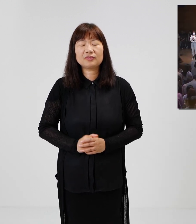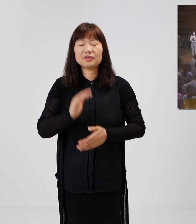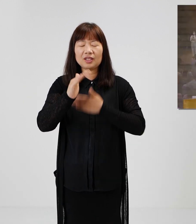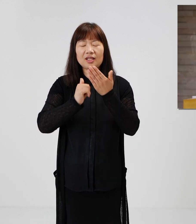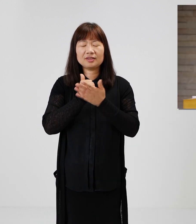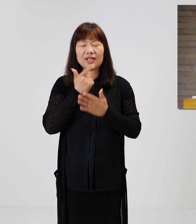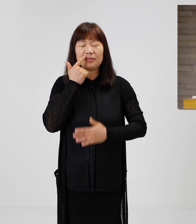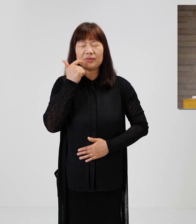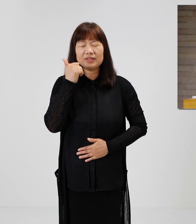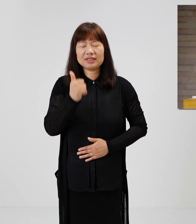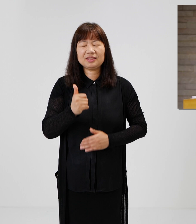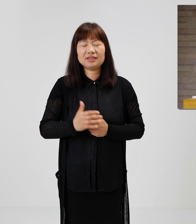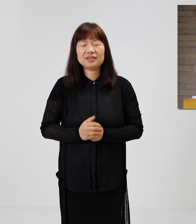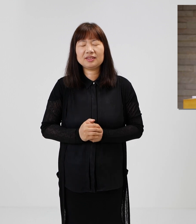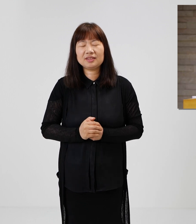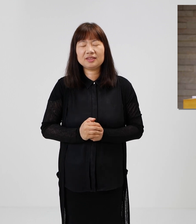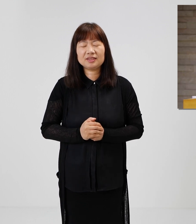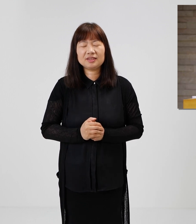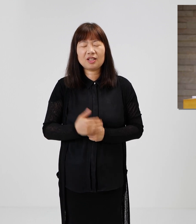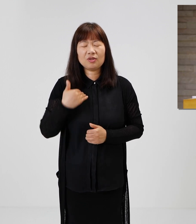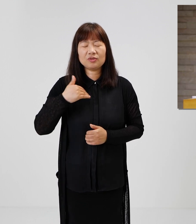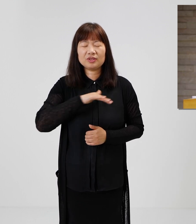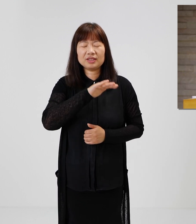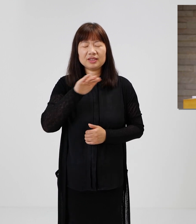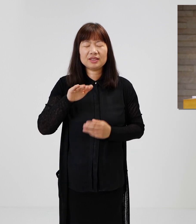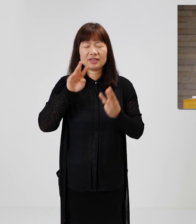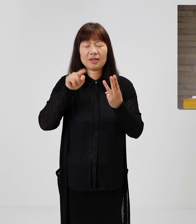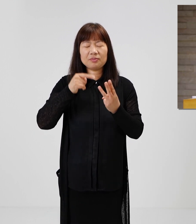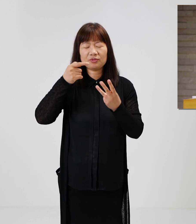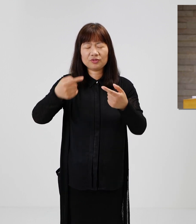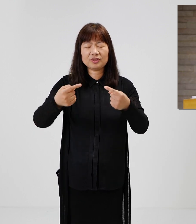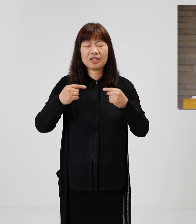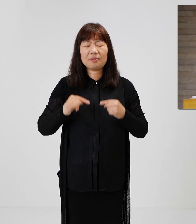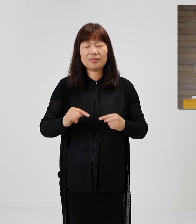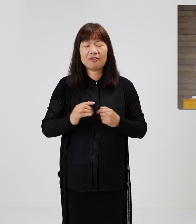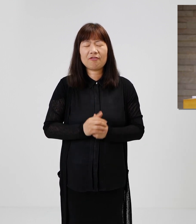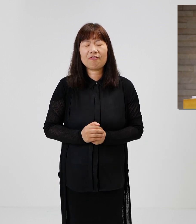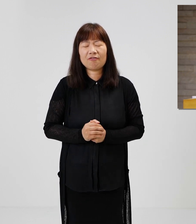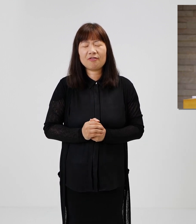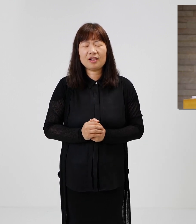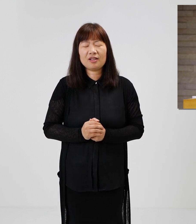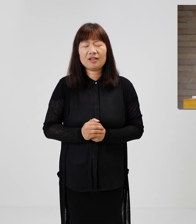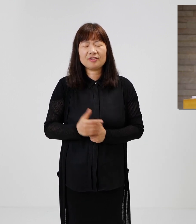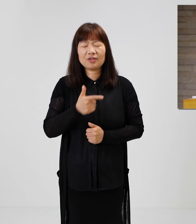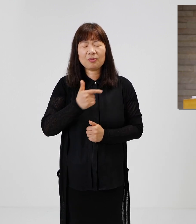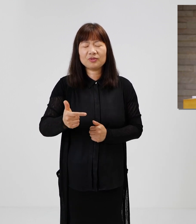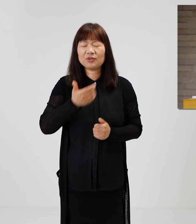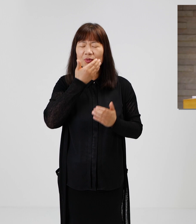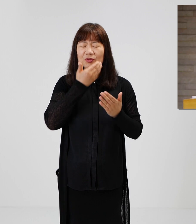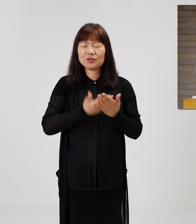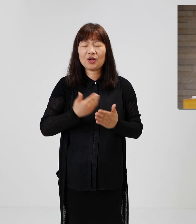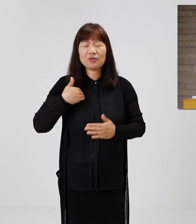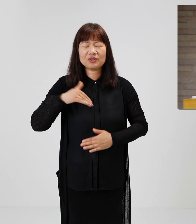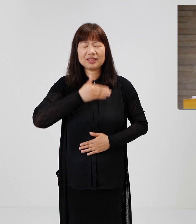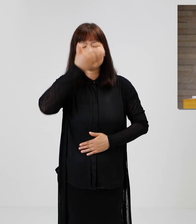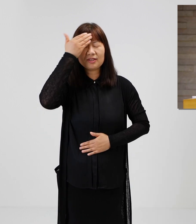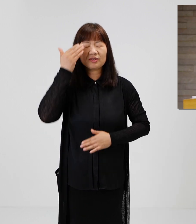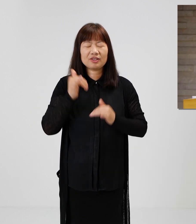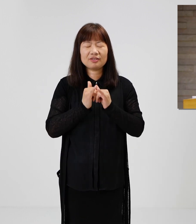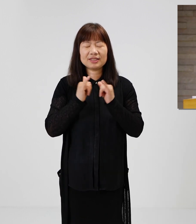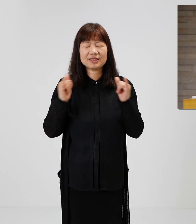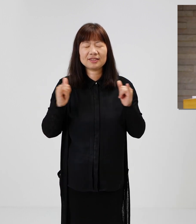하나님 아버지, 우리 3부에 참여한 너무도 소중한 우리